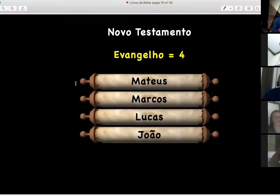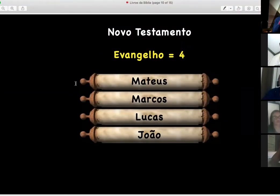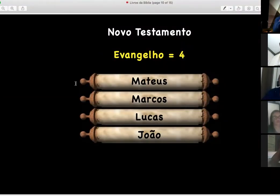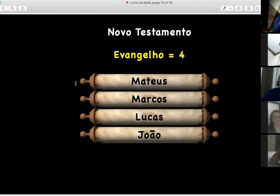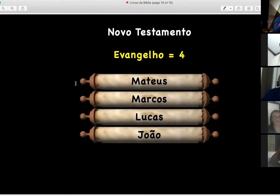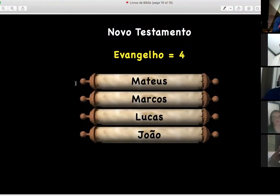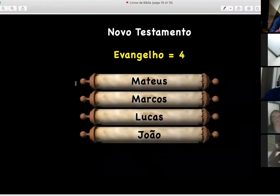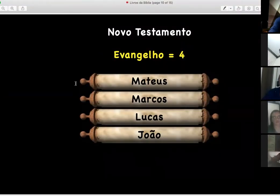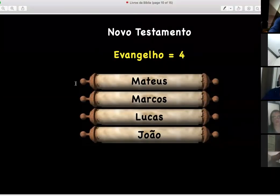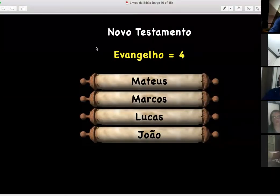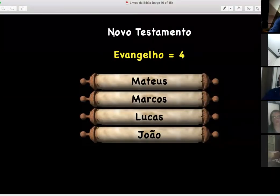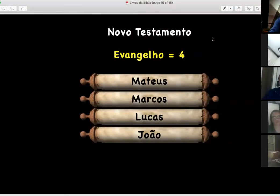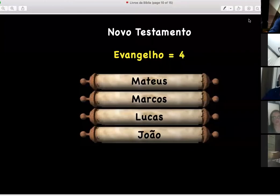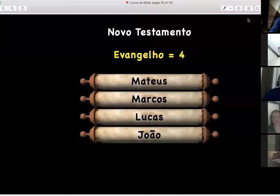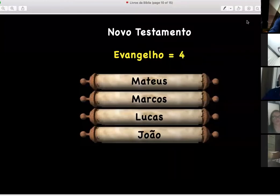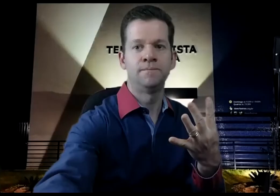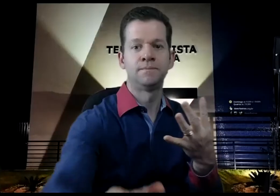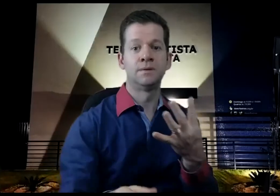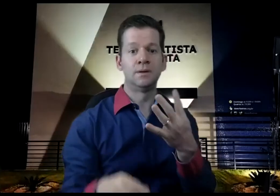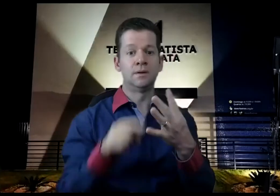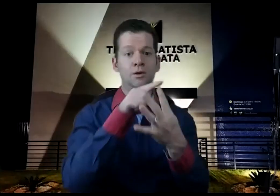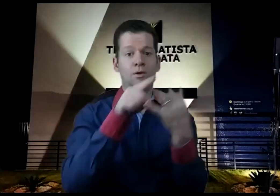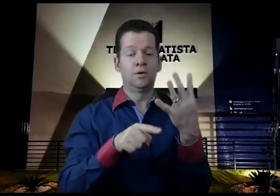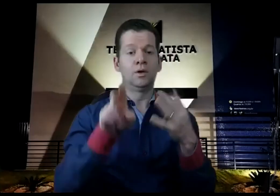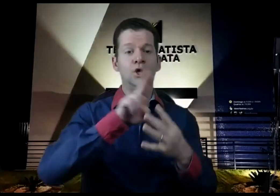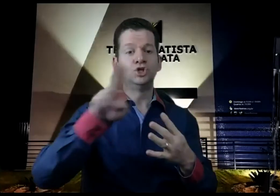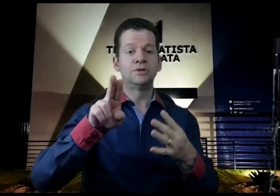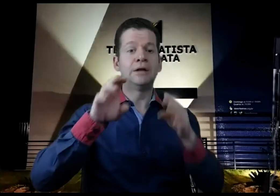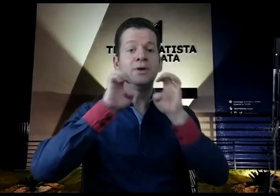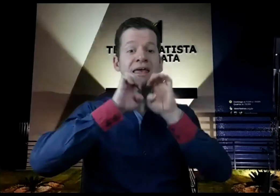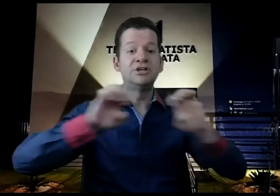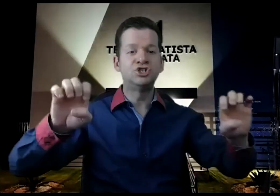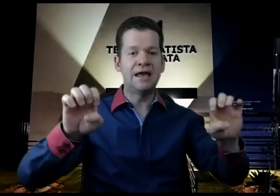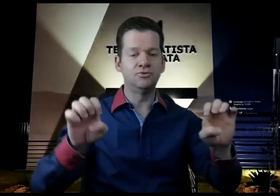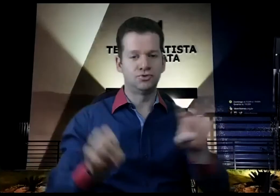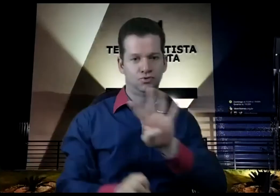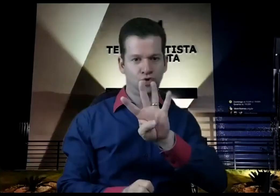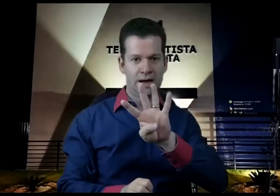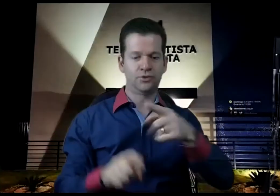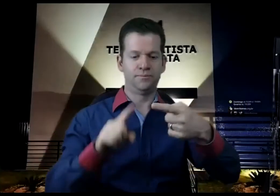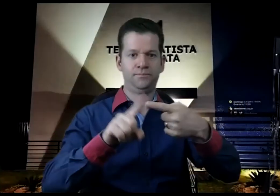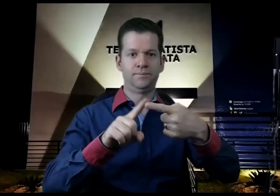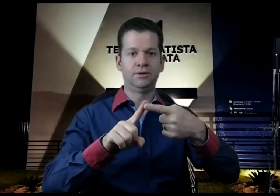Os primeiros 4 livros são chamados Evangelhos, os 4. Então tá